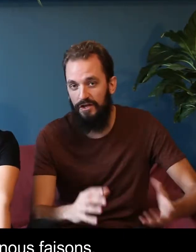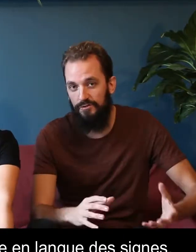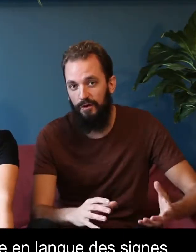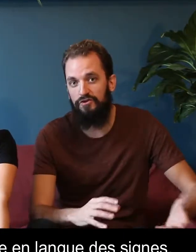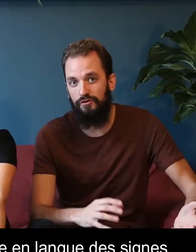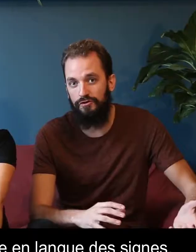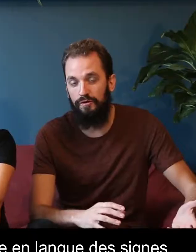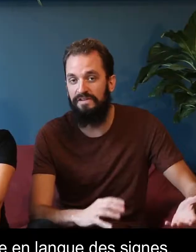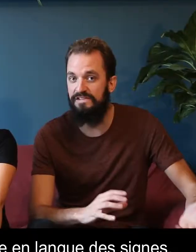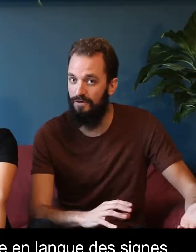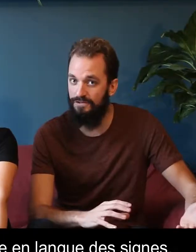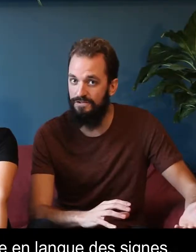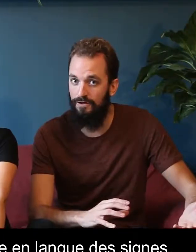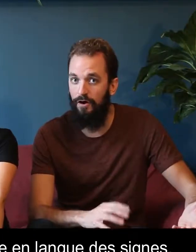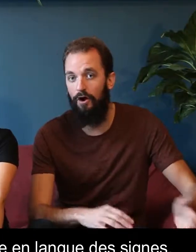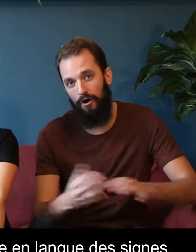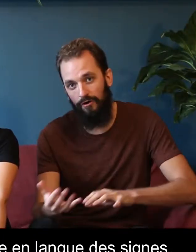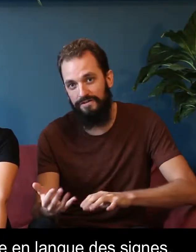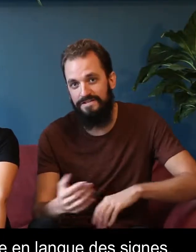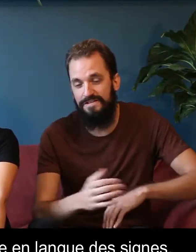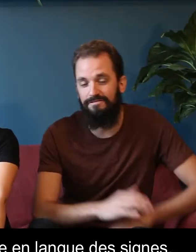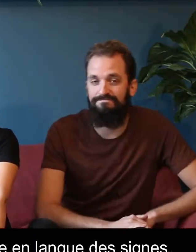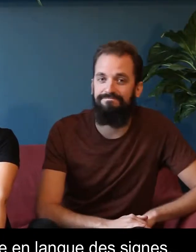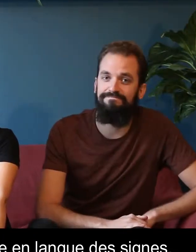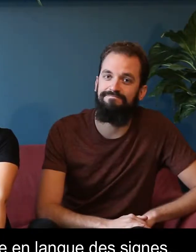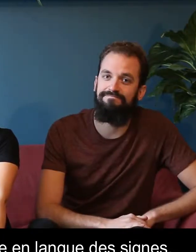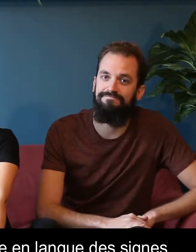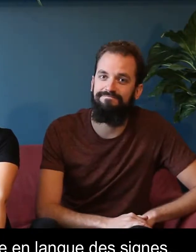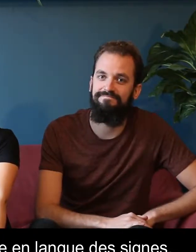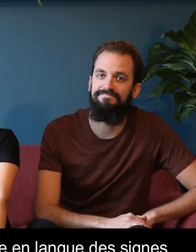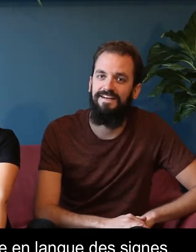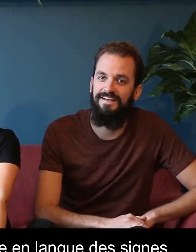c'est traduire une chanson en existence en langue des signes.